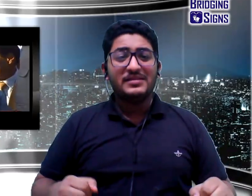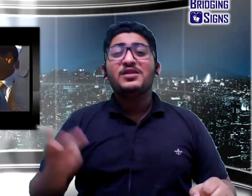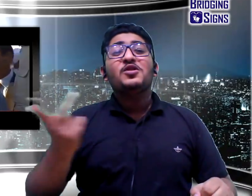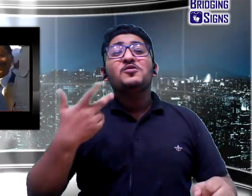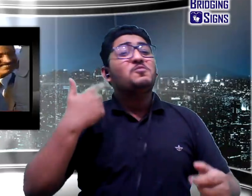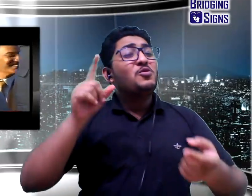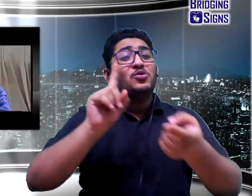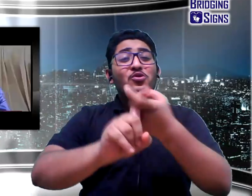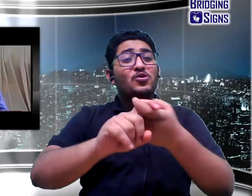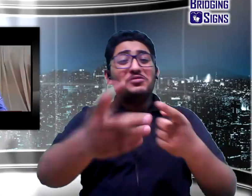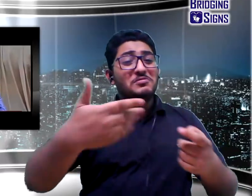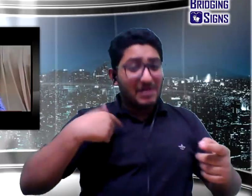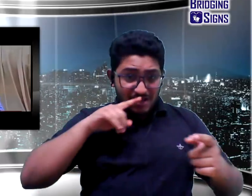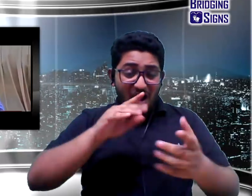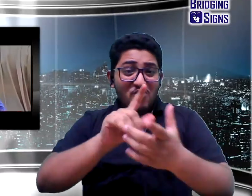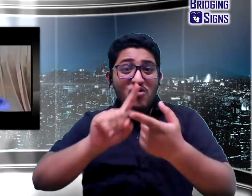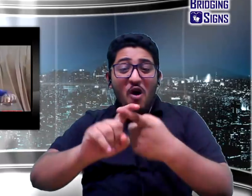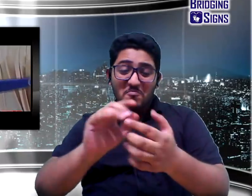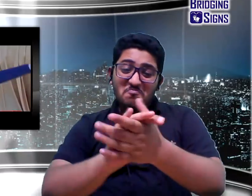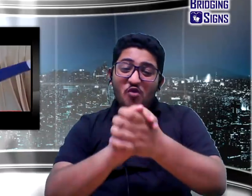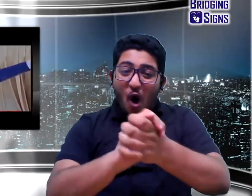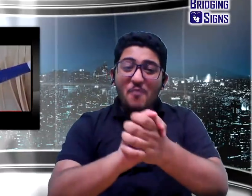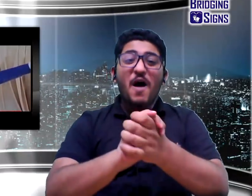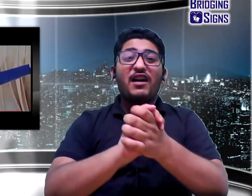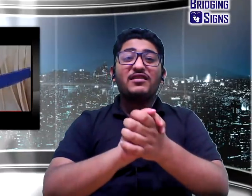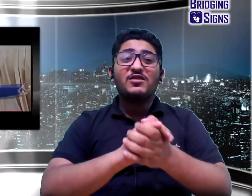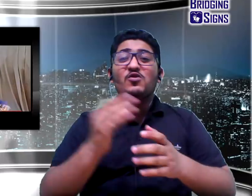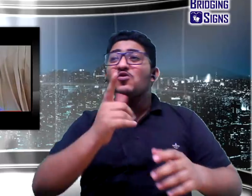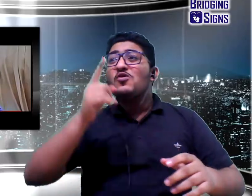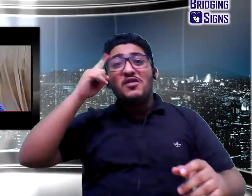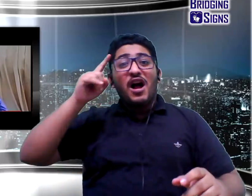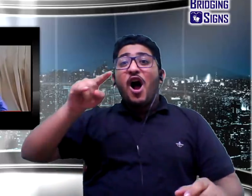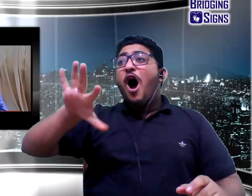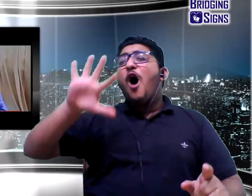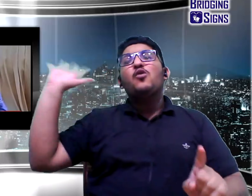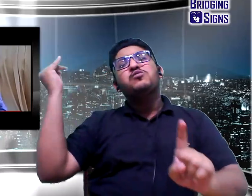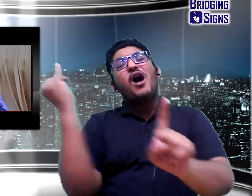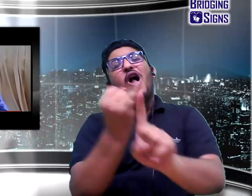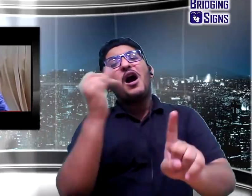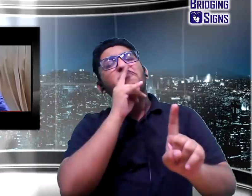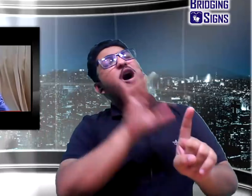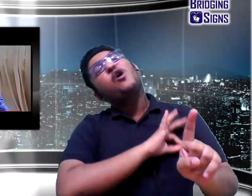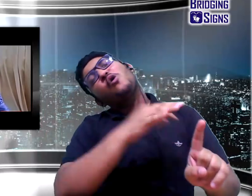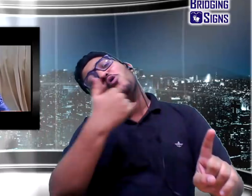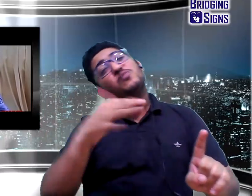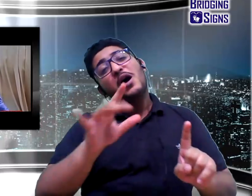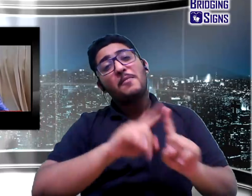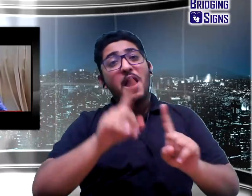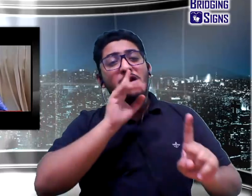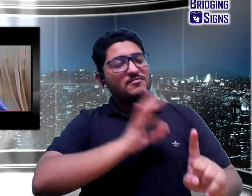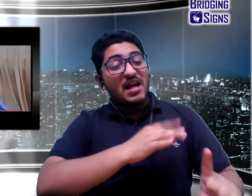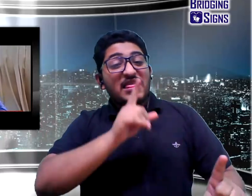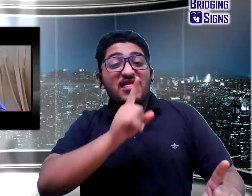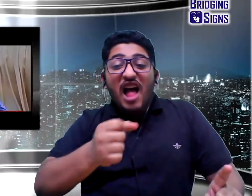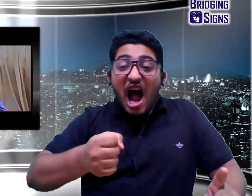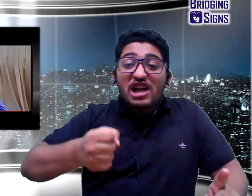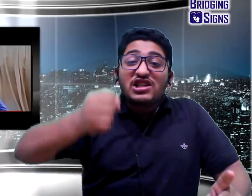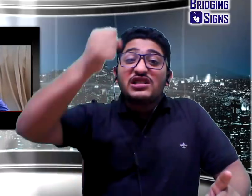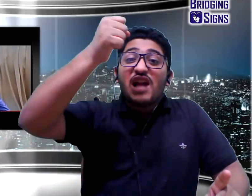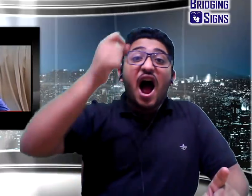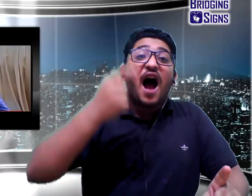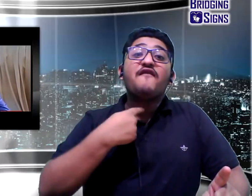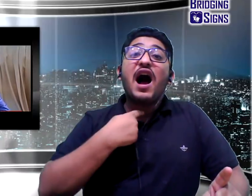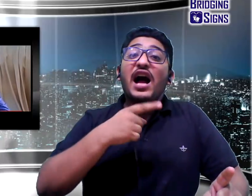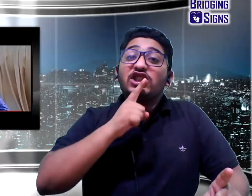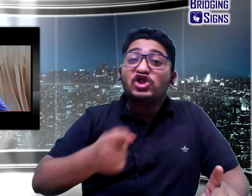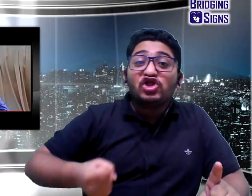ए यारी नवाई यारो हुंदा जदों लख बंदा थोड़े खिलाफ होवे ते लखां दे खिलाफ खड़ा होवे, सच दी आवाज बुलंद